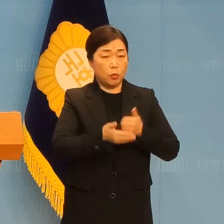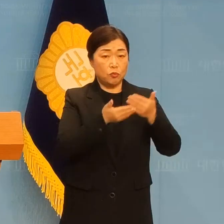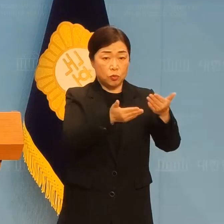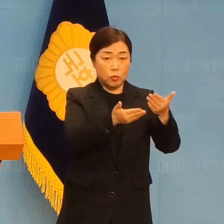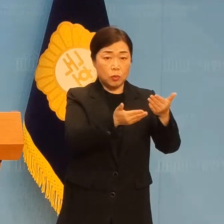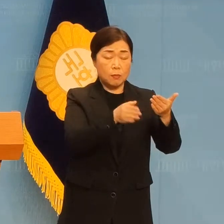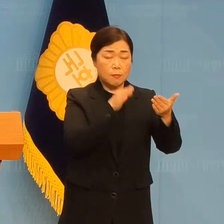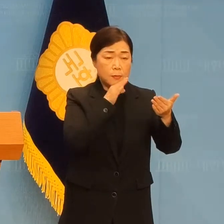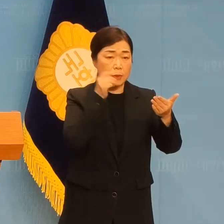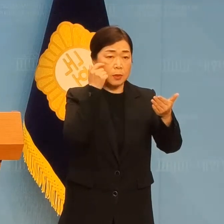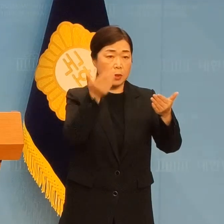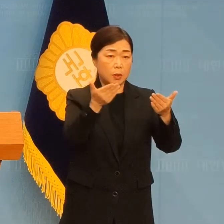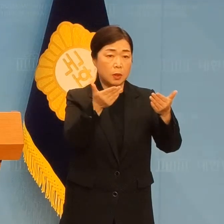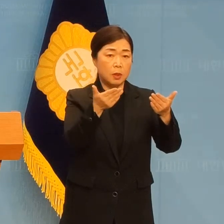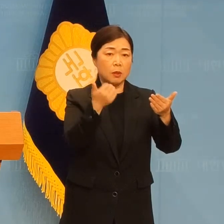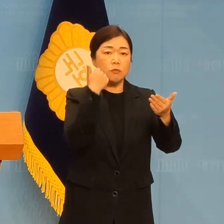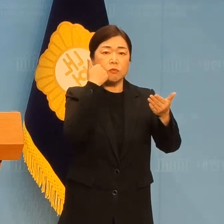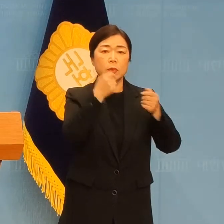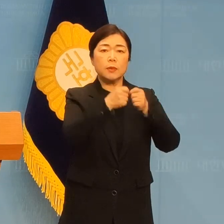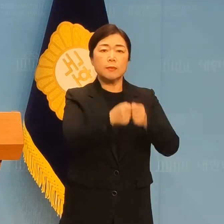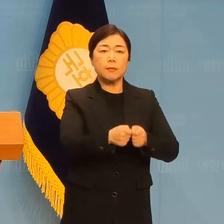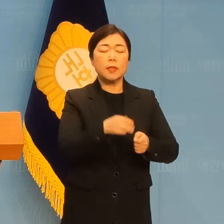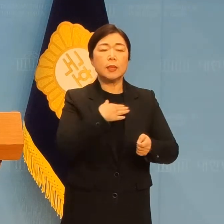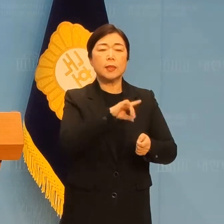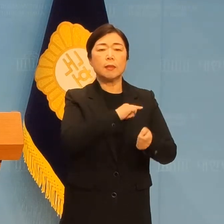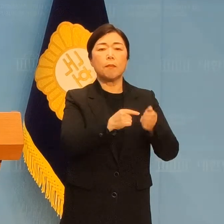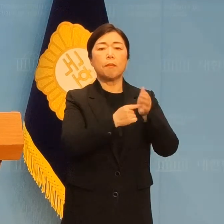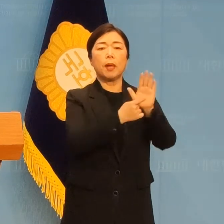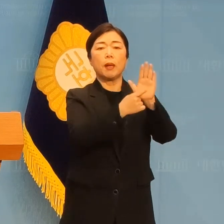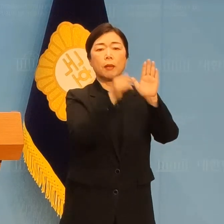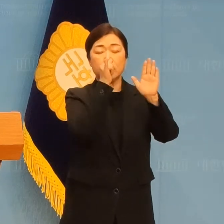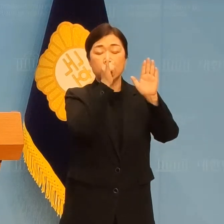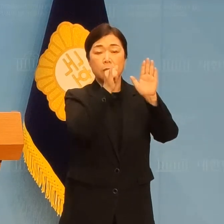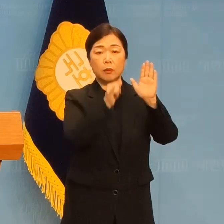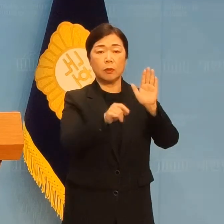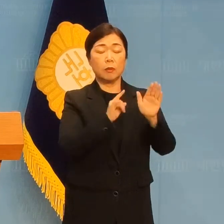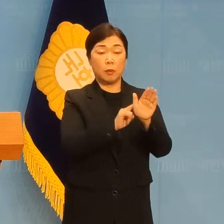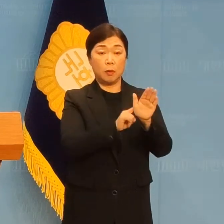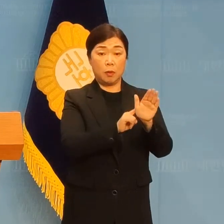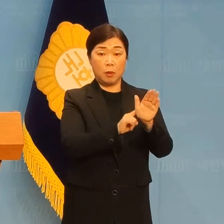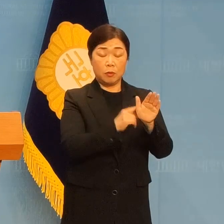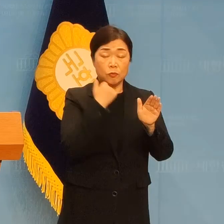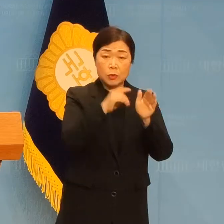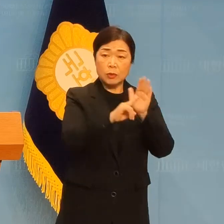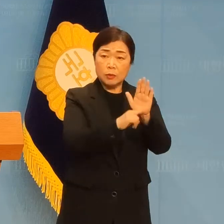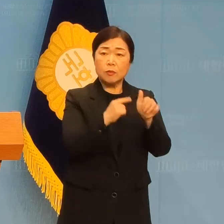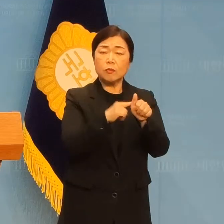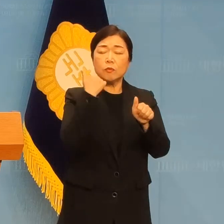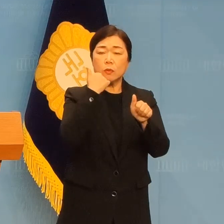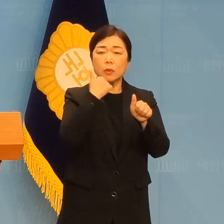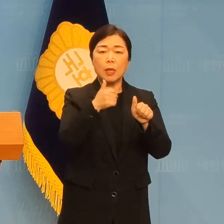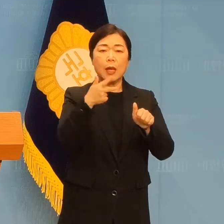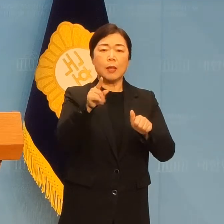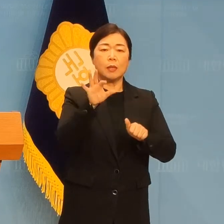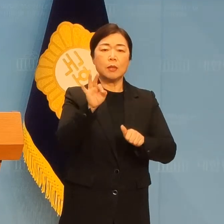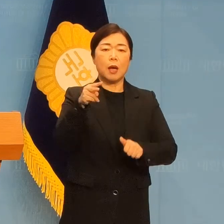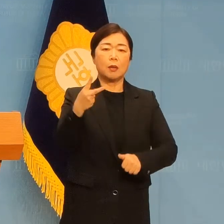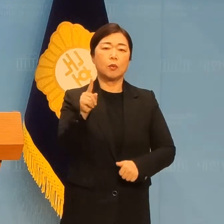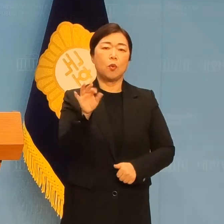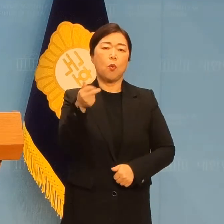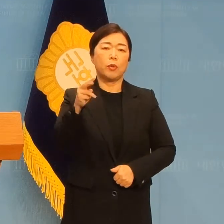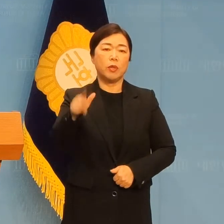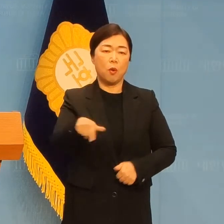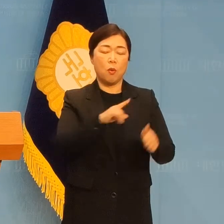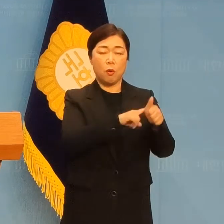이름까지 거명되는 상황입니다. 당사자가 현재 장동혁 대표의 최측근이라는 말도 있습니다. 이미 퍼지고